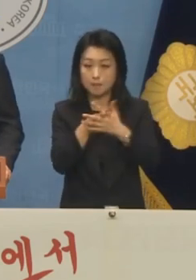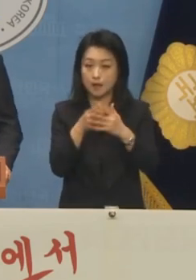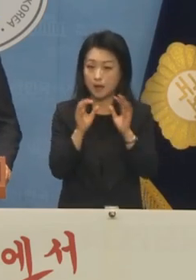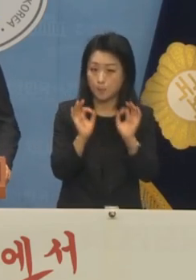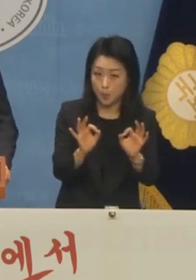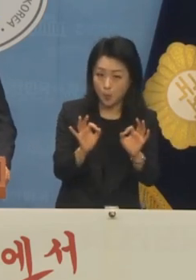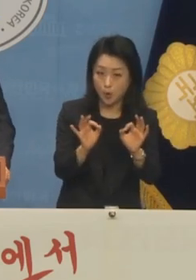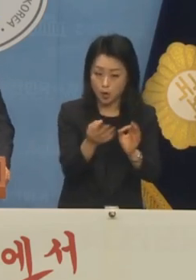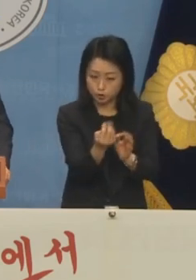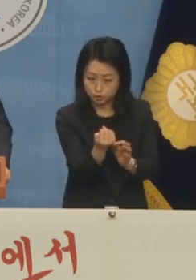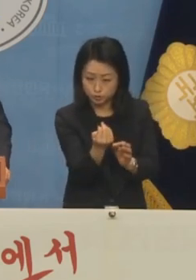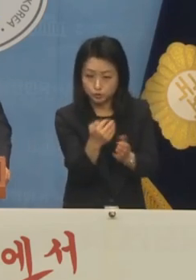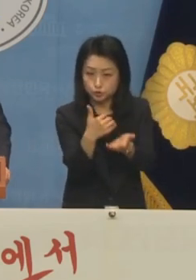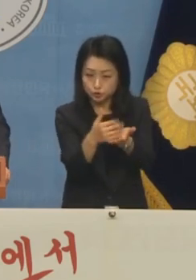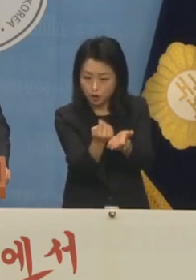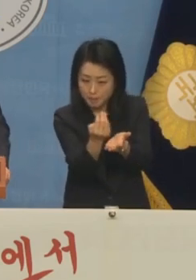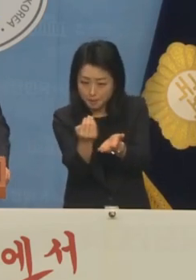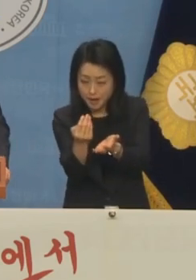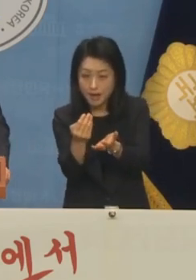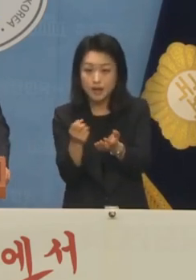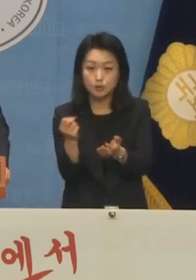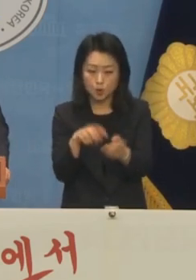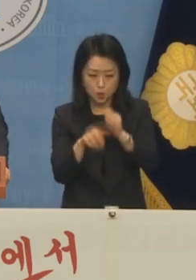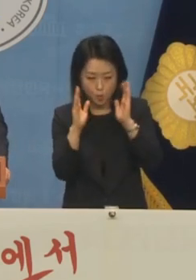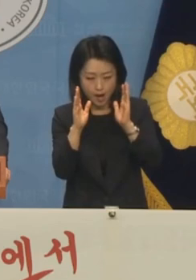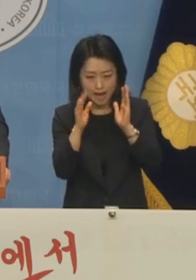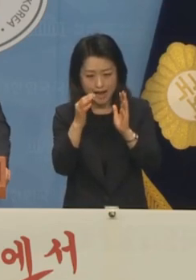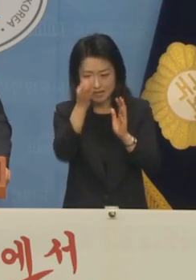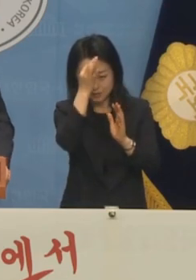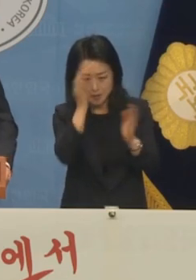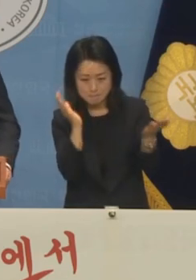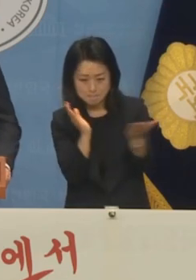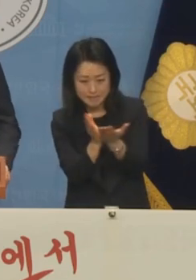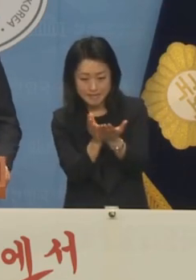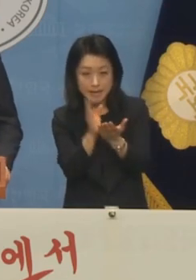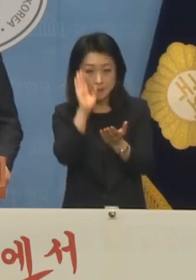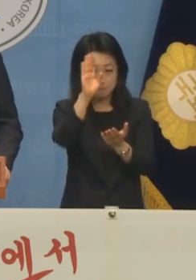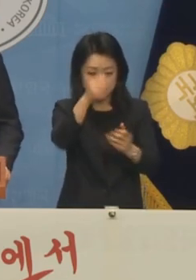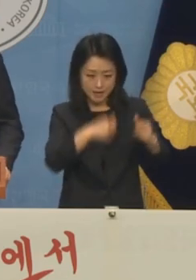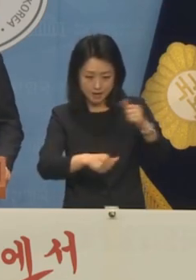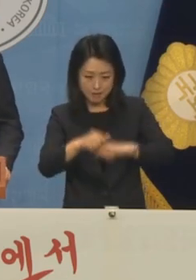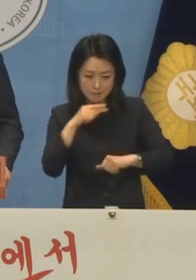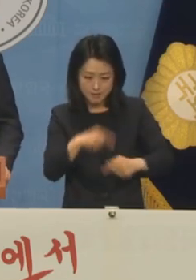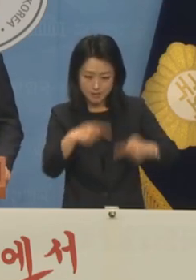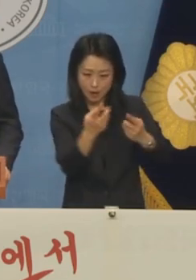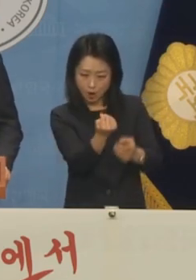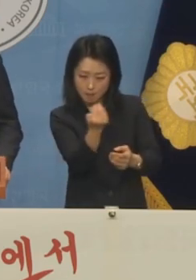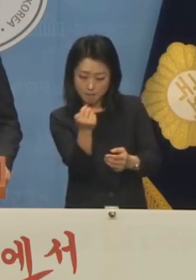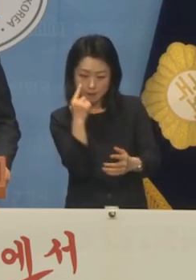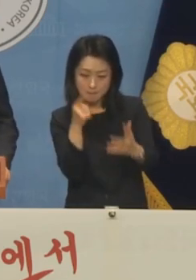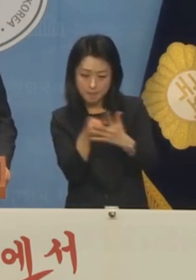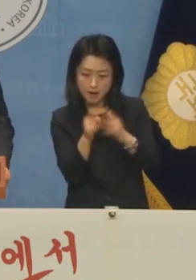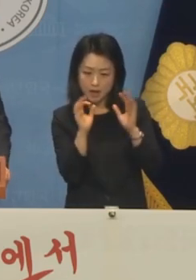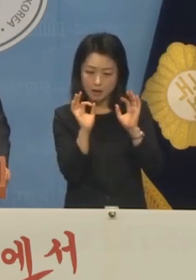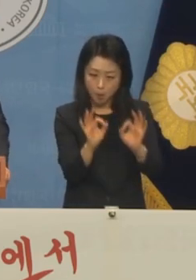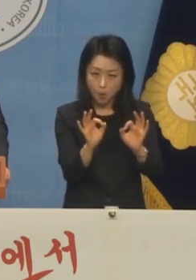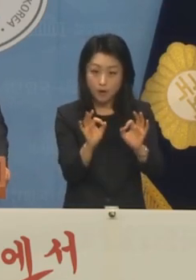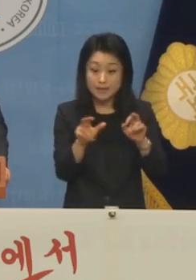그것에 근거한, 그리고 과학적인 방법론에 근거한 미래에 대한 합리적인 추정,